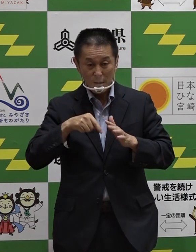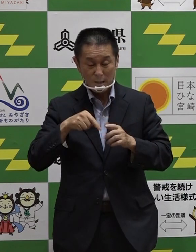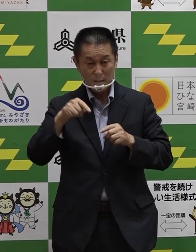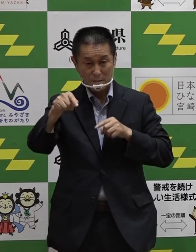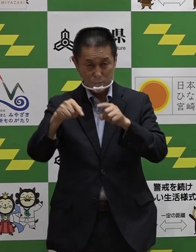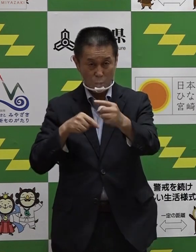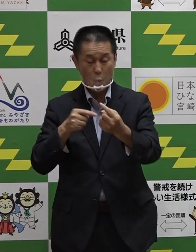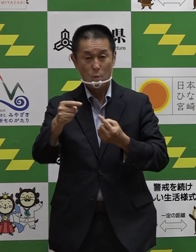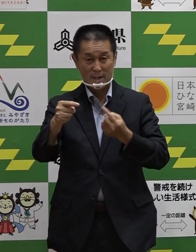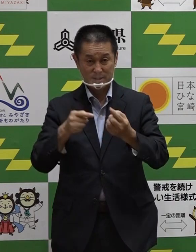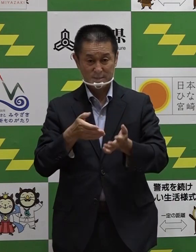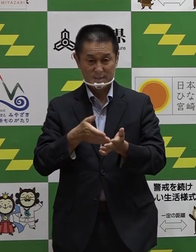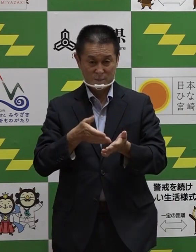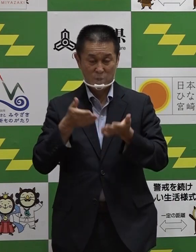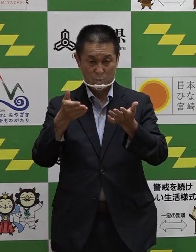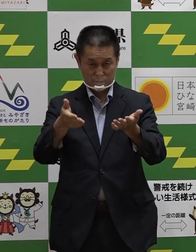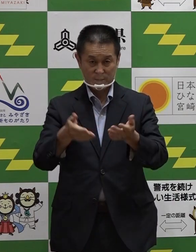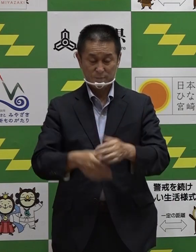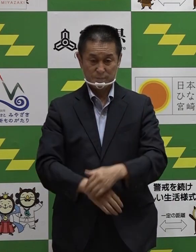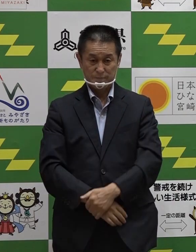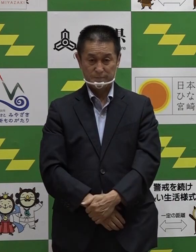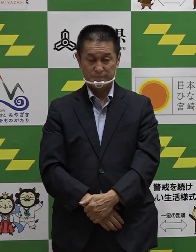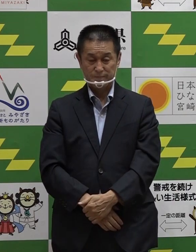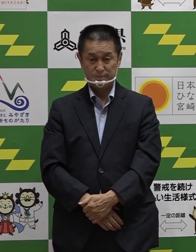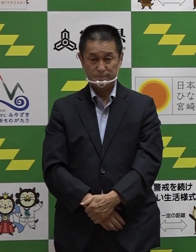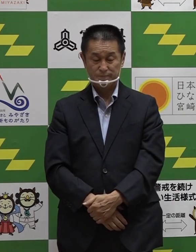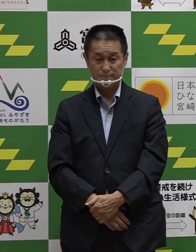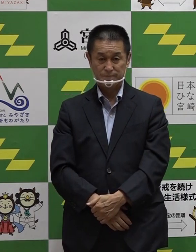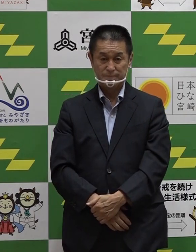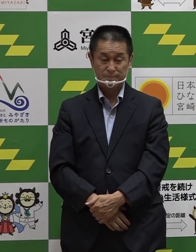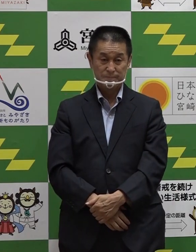での説明をさせていただきます。